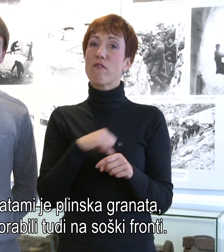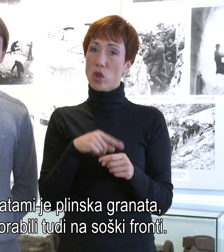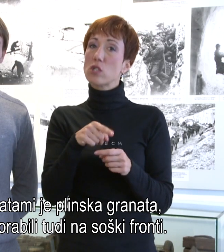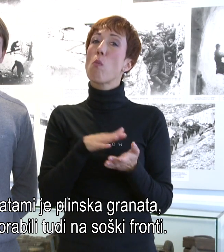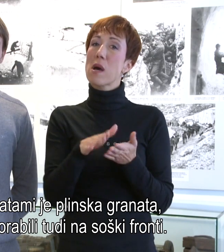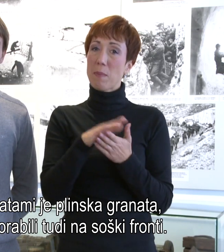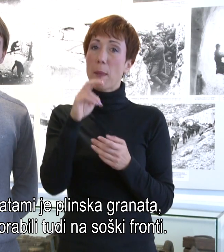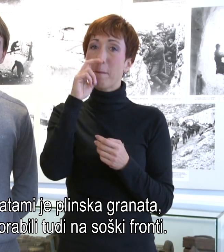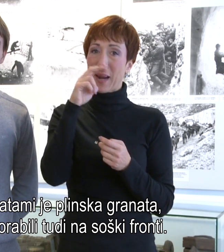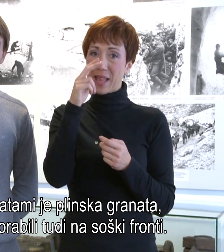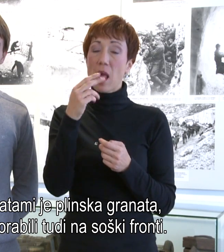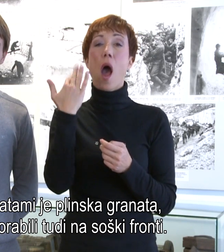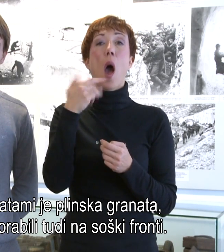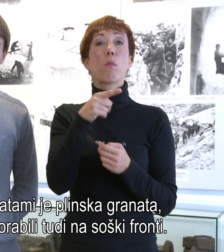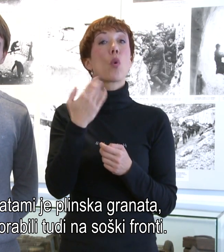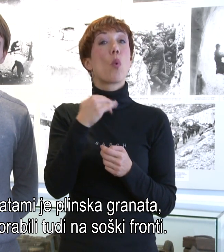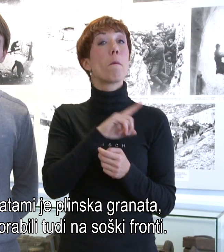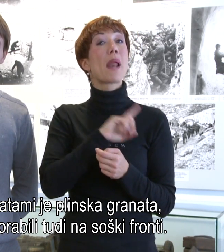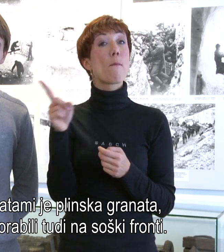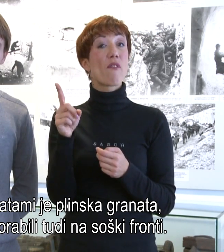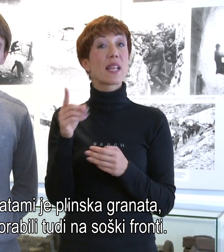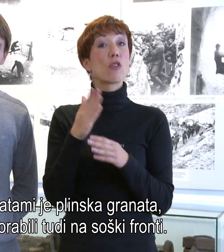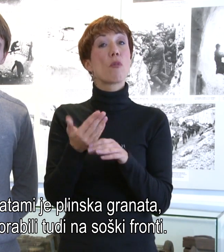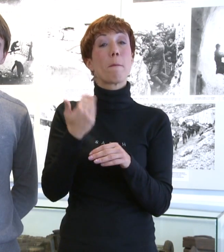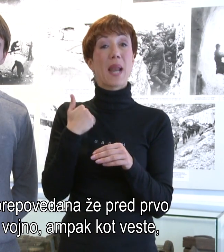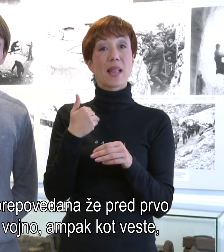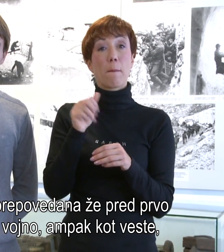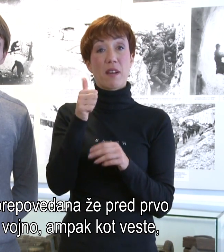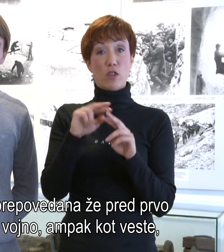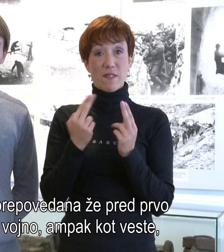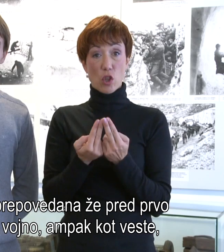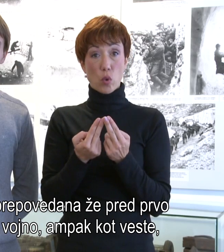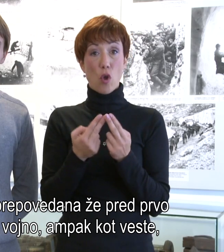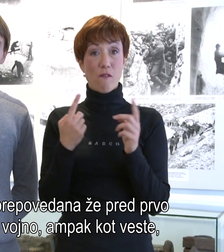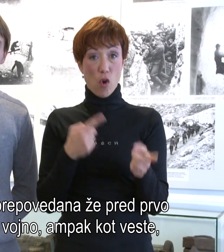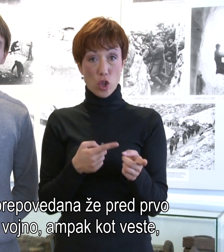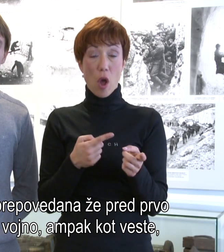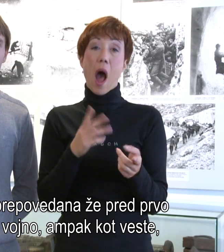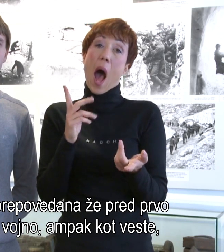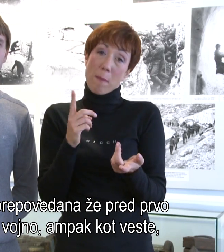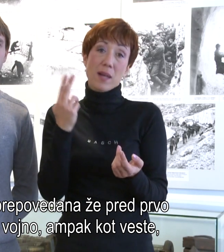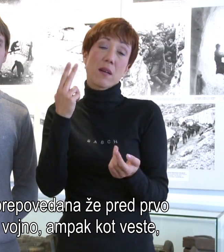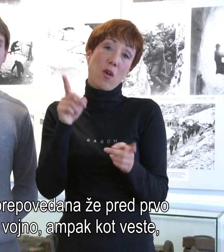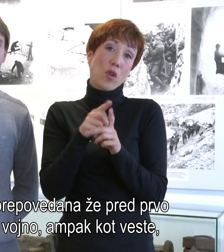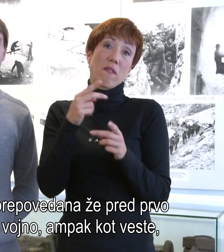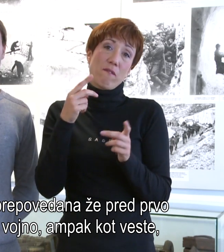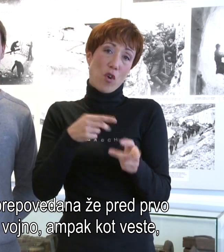je bil prepovedan pred prvo svetovno vojno, ampak v vojni, kot verjetno veste, je dovoljeno